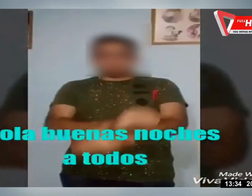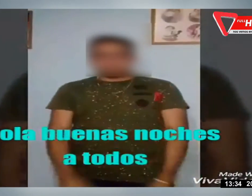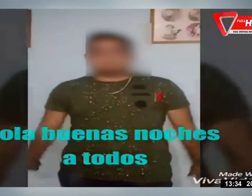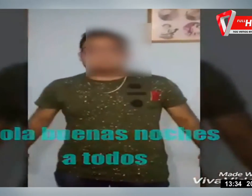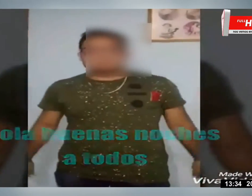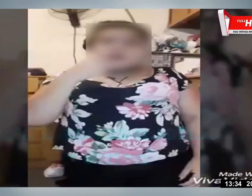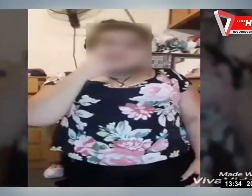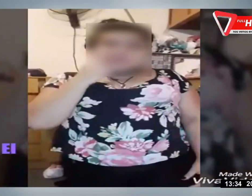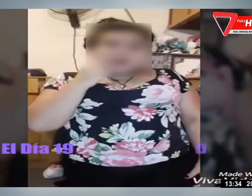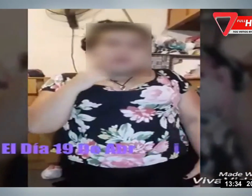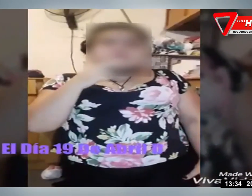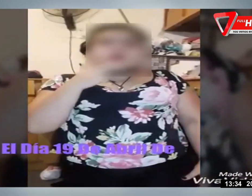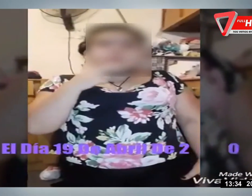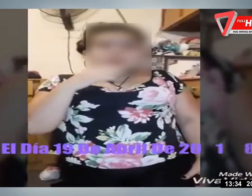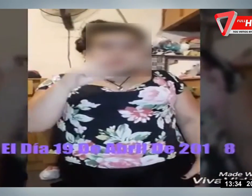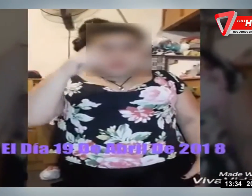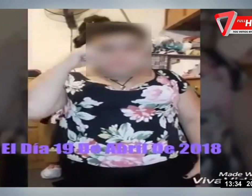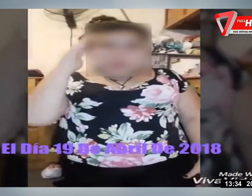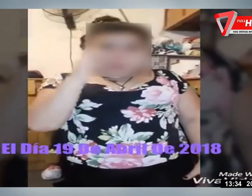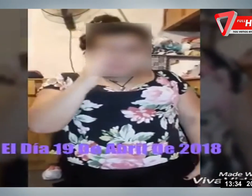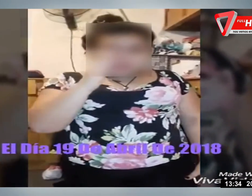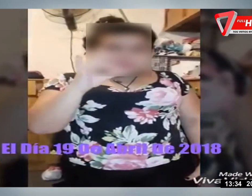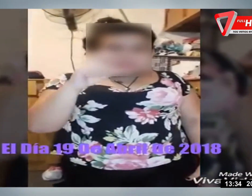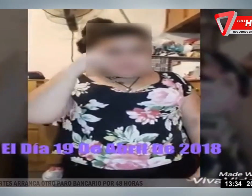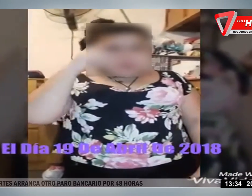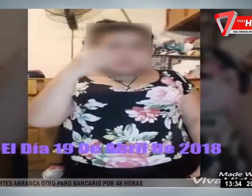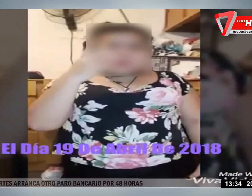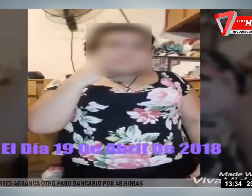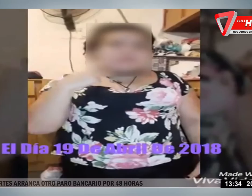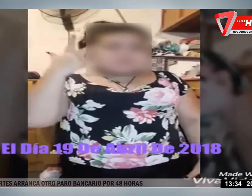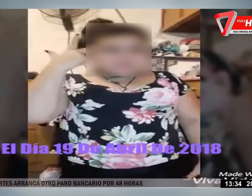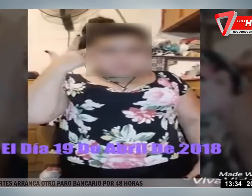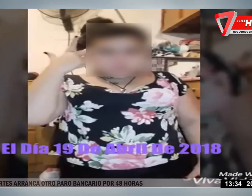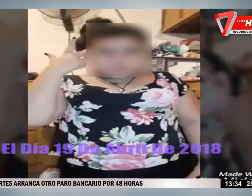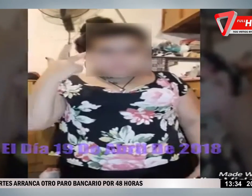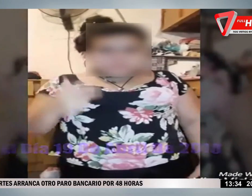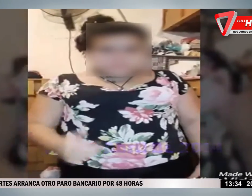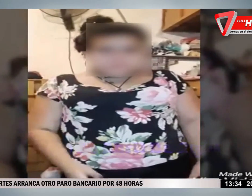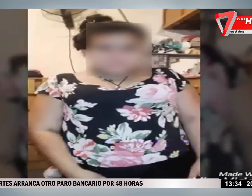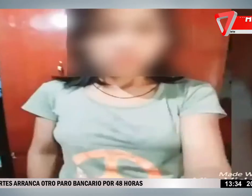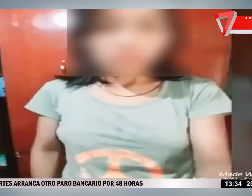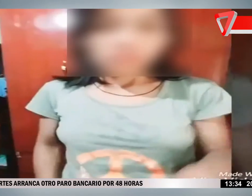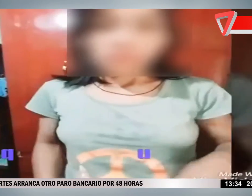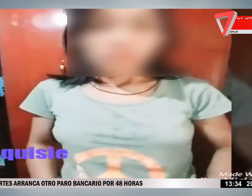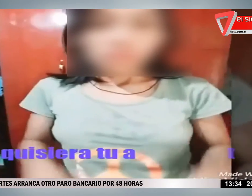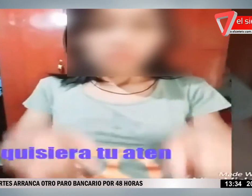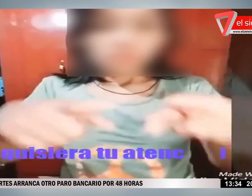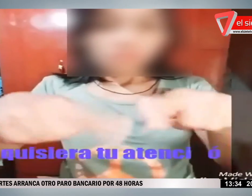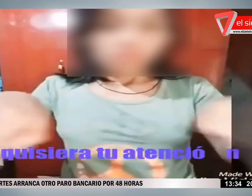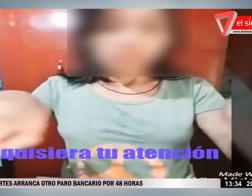participación de las víctimas, que le piden a los mendocinos apoyo para que la justicia avance